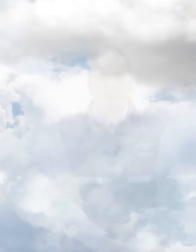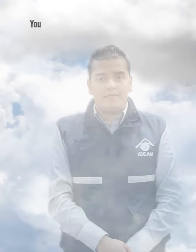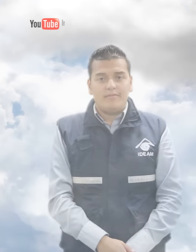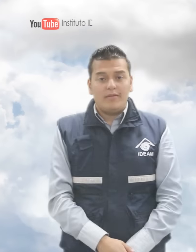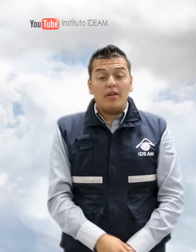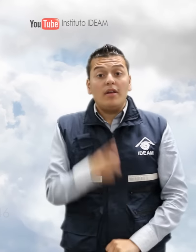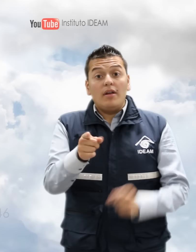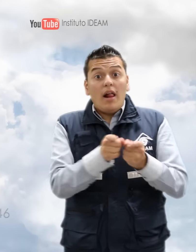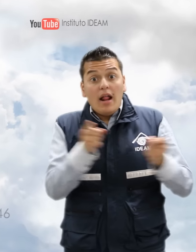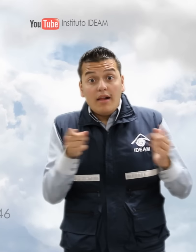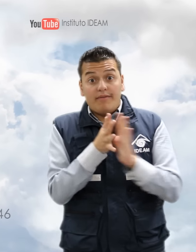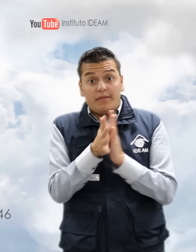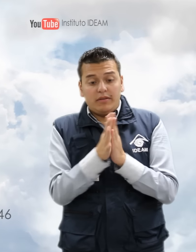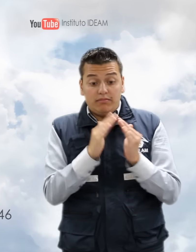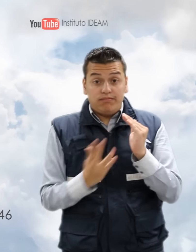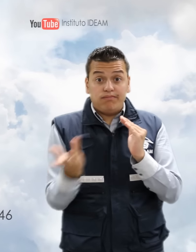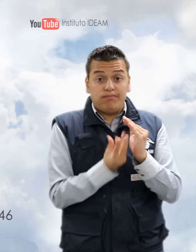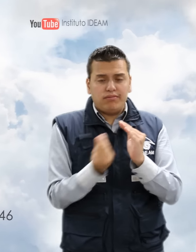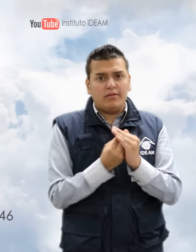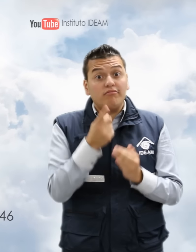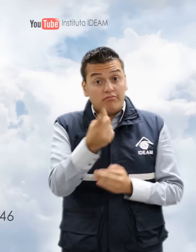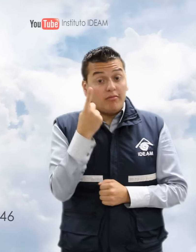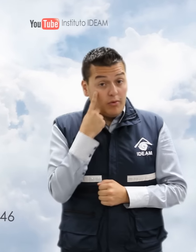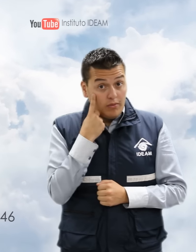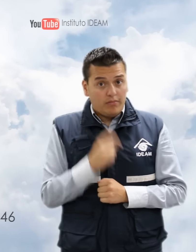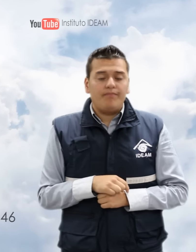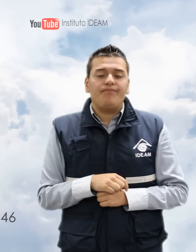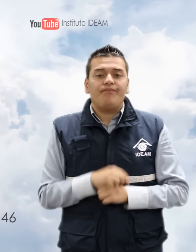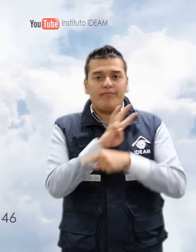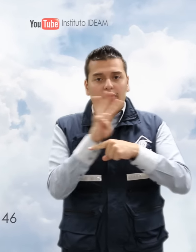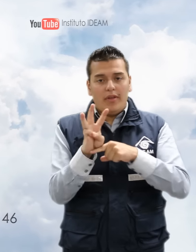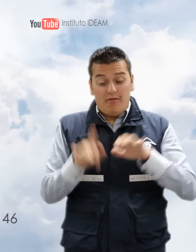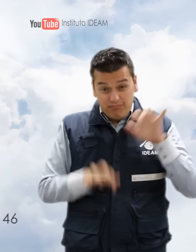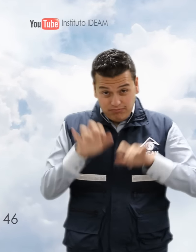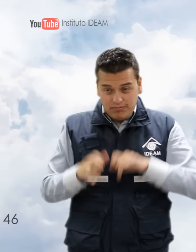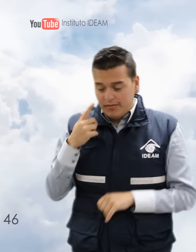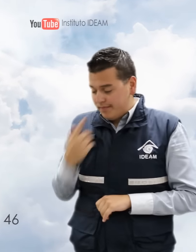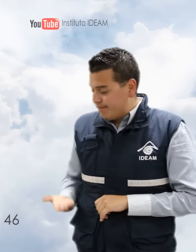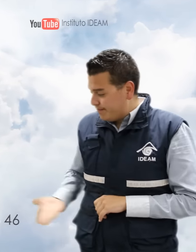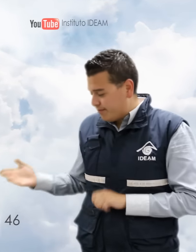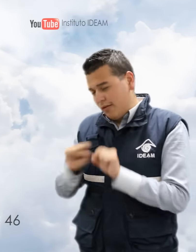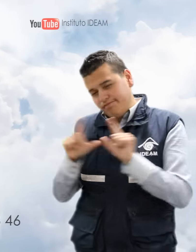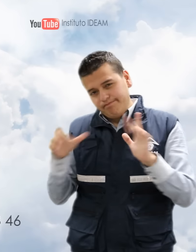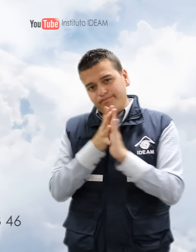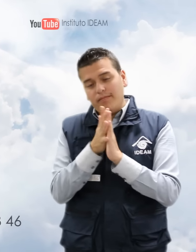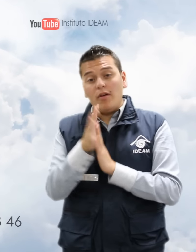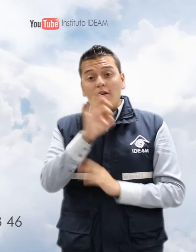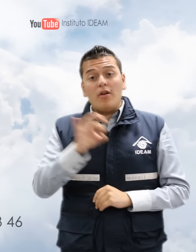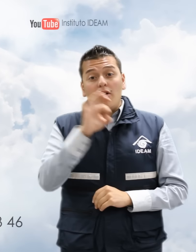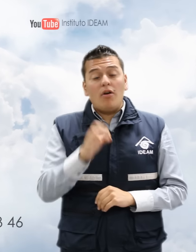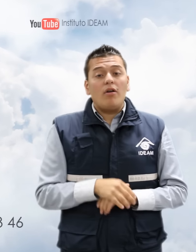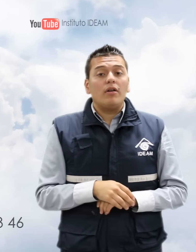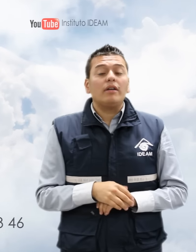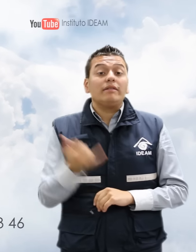Para mayor información los invitamos a que consulten la página www.ideam.gov.com o que se